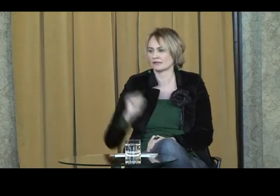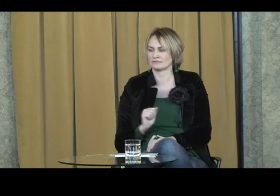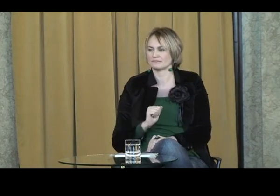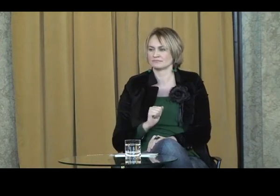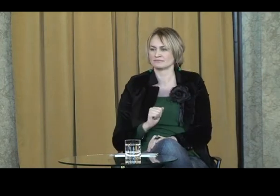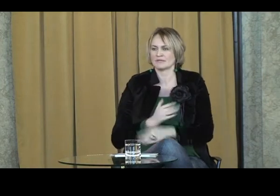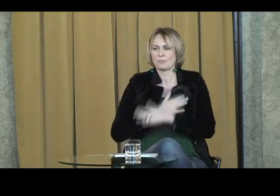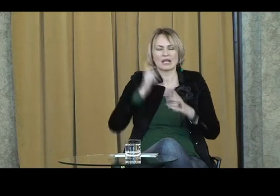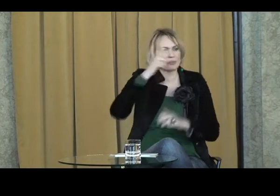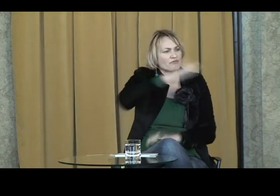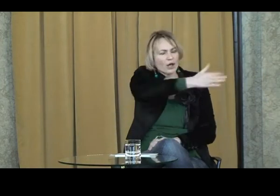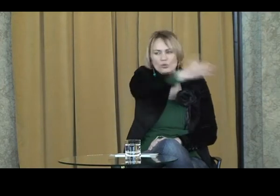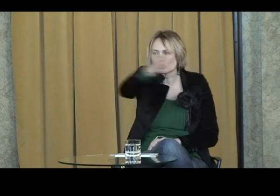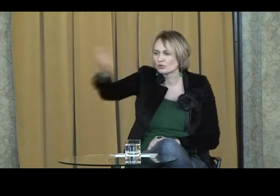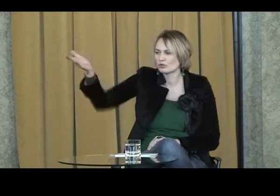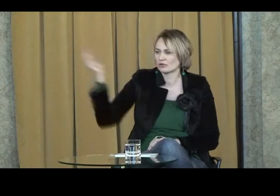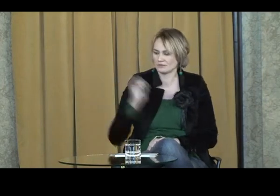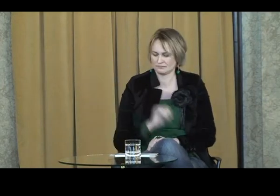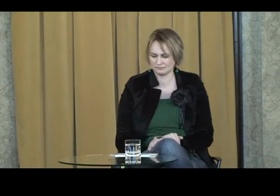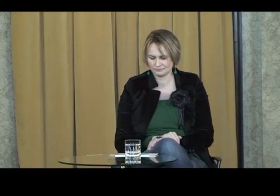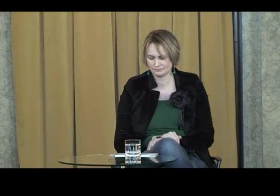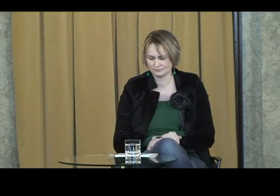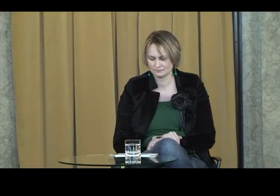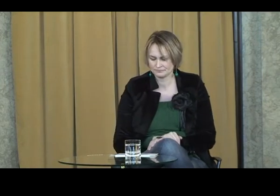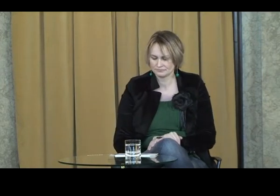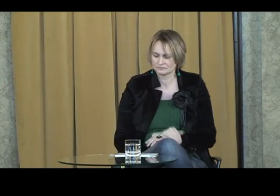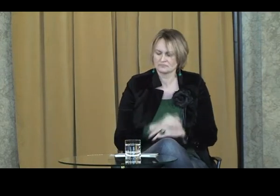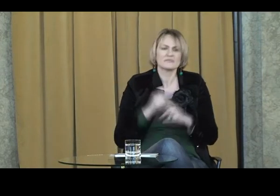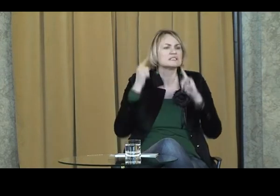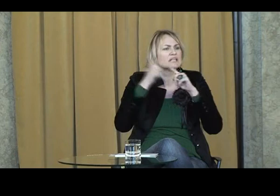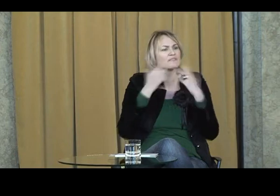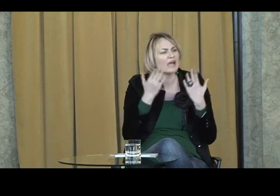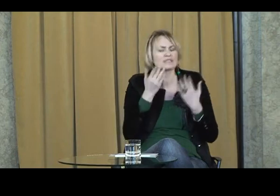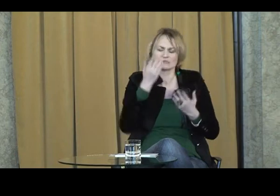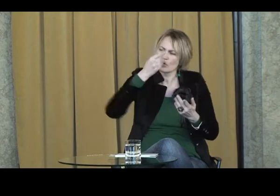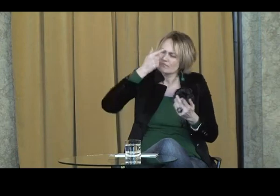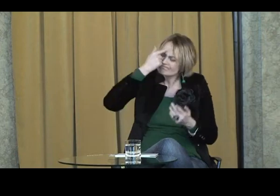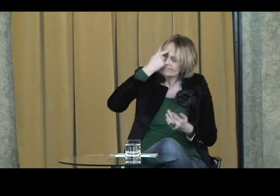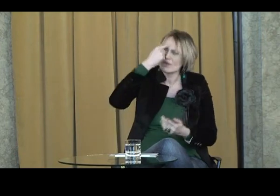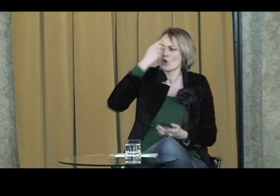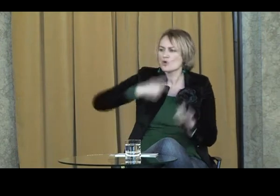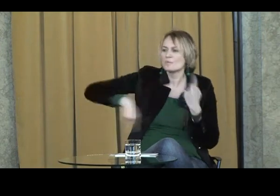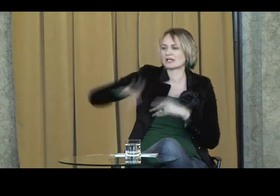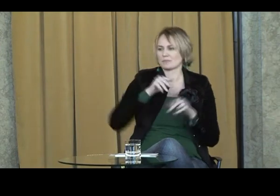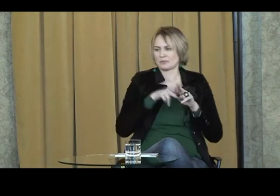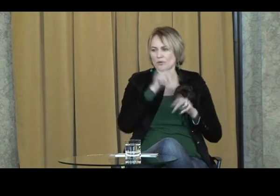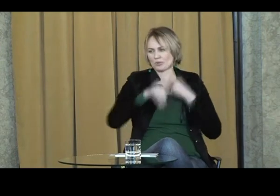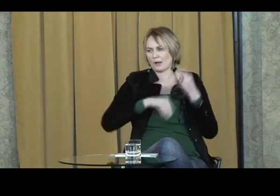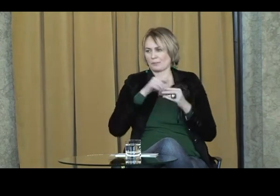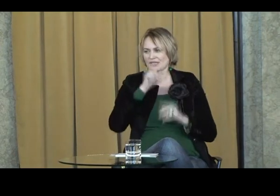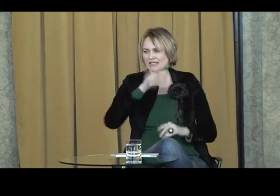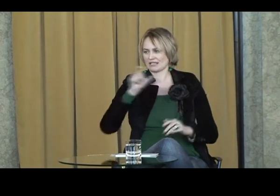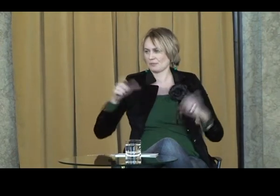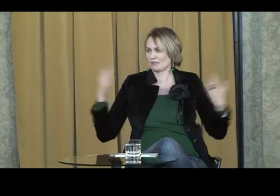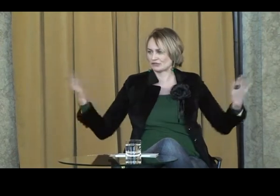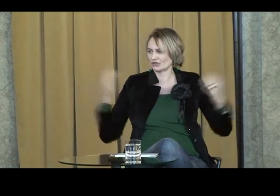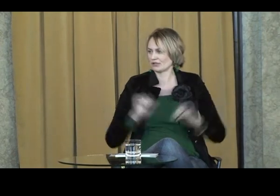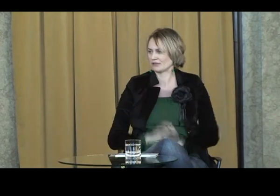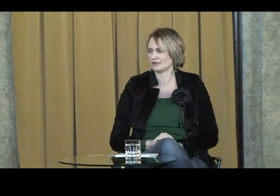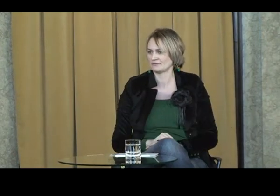die Medienvertreter und Vertreterinnen, die Bevölkerung. Unser Ziel ist es, Umkehr im Umgang mit